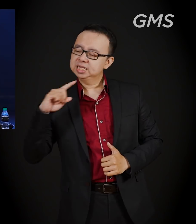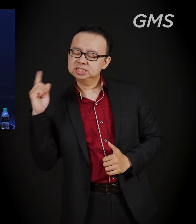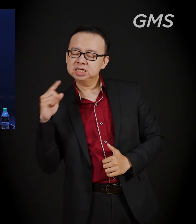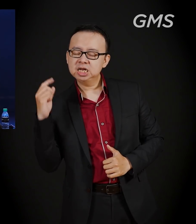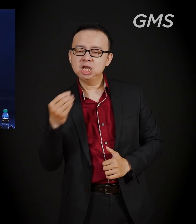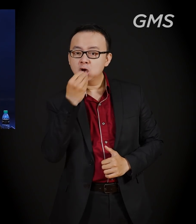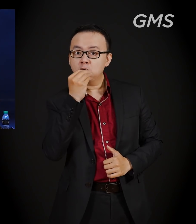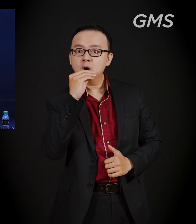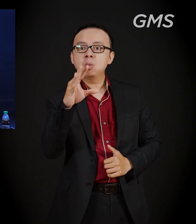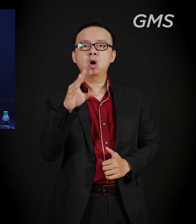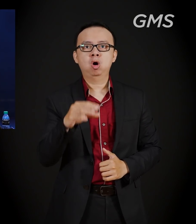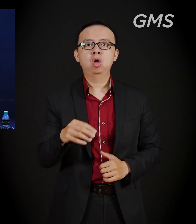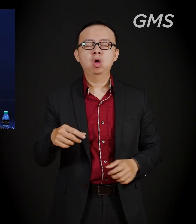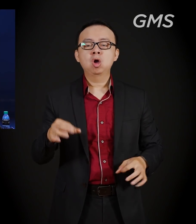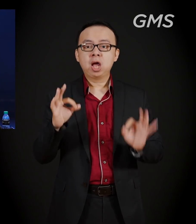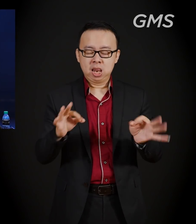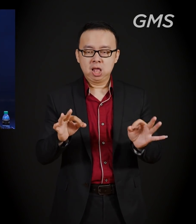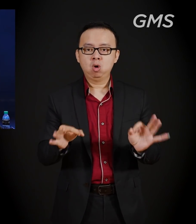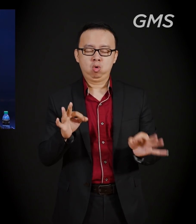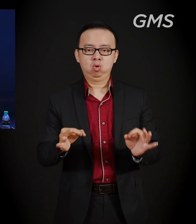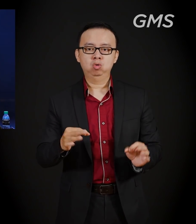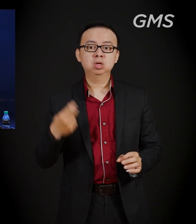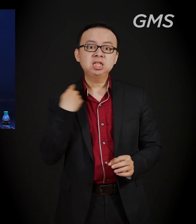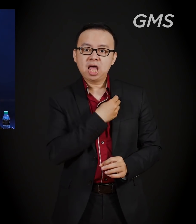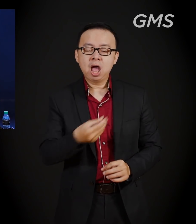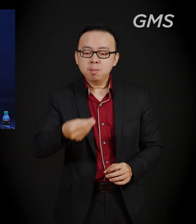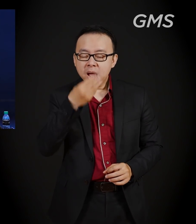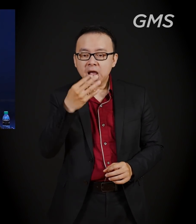Kita makan nasi pecel di mana enak.